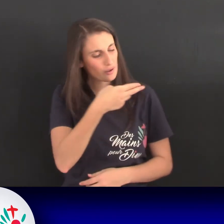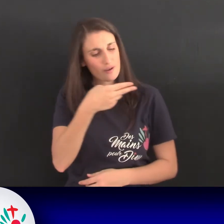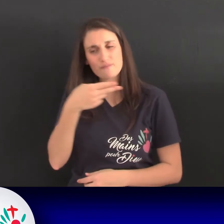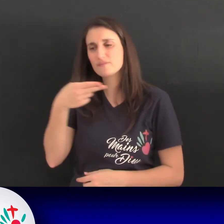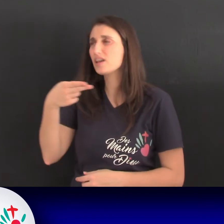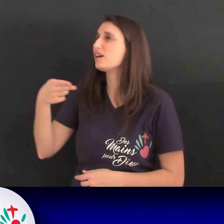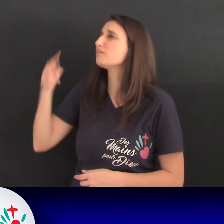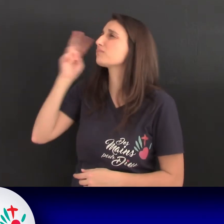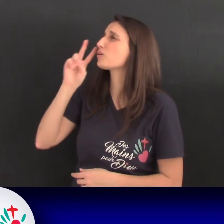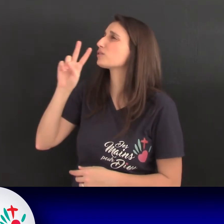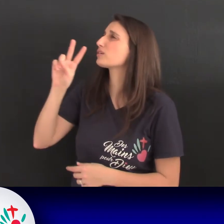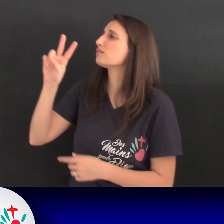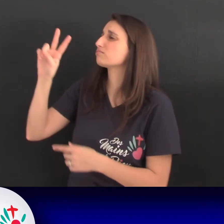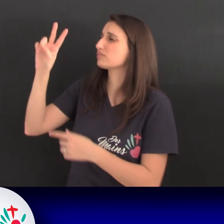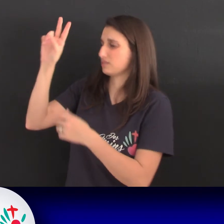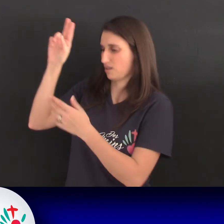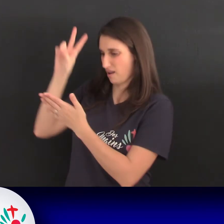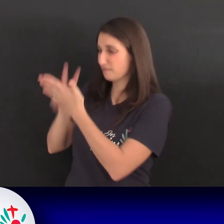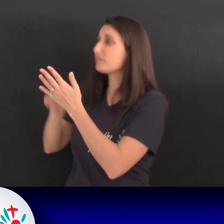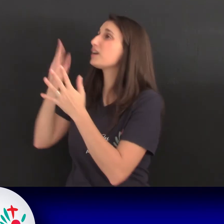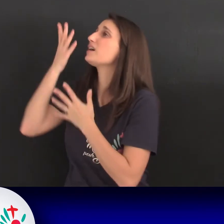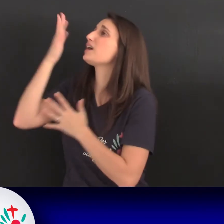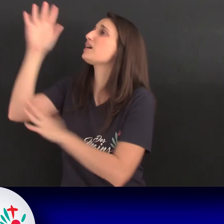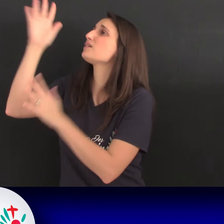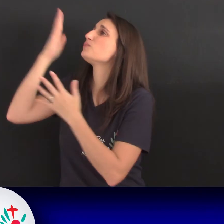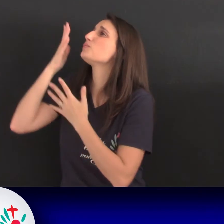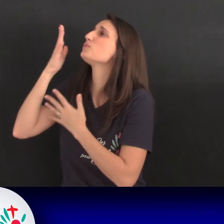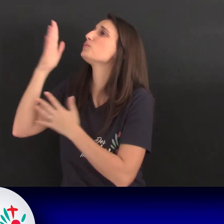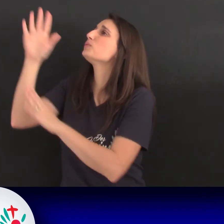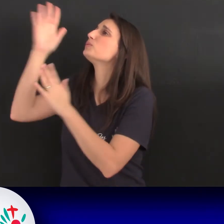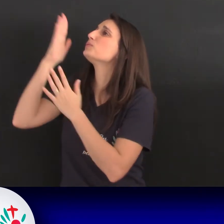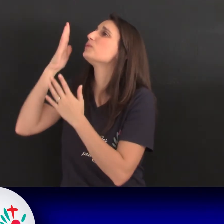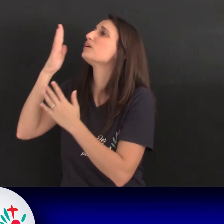Je reviens au cœur de la